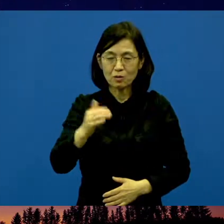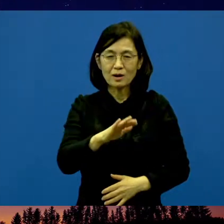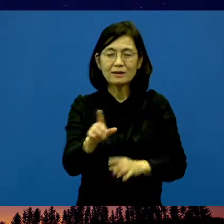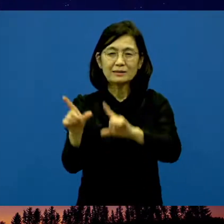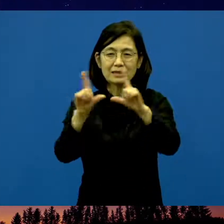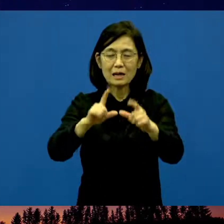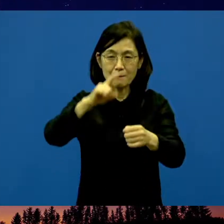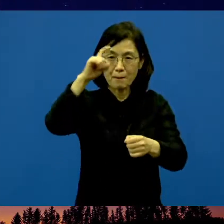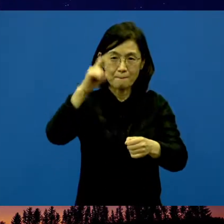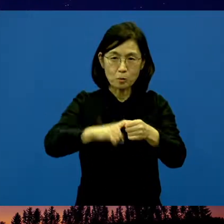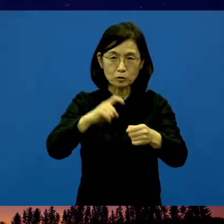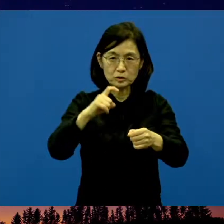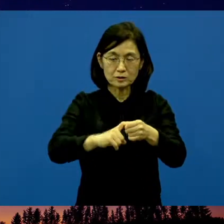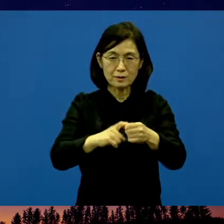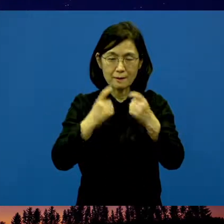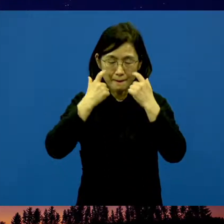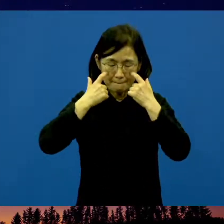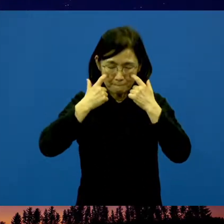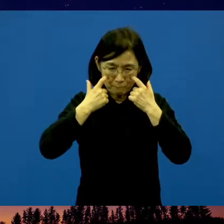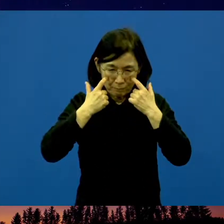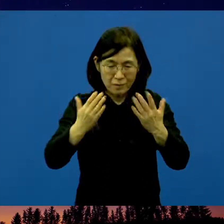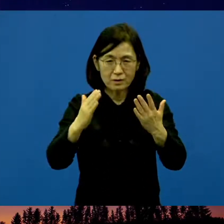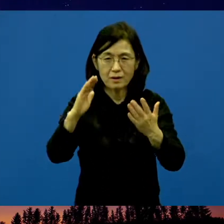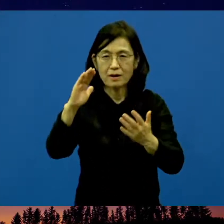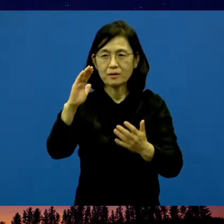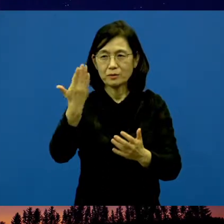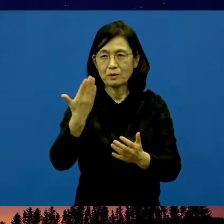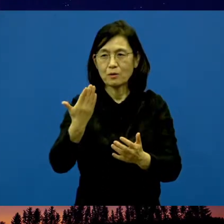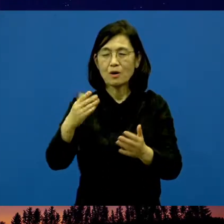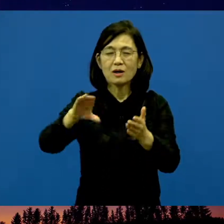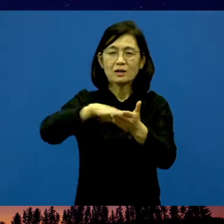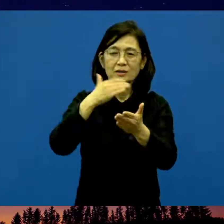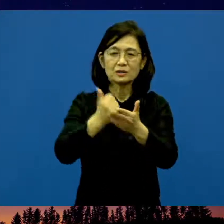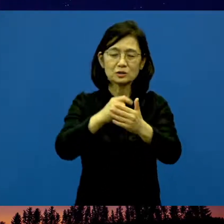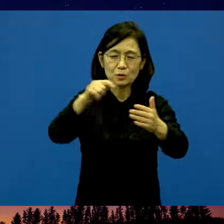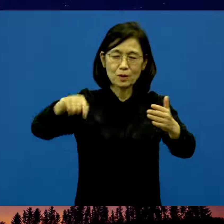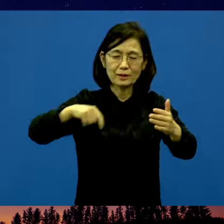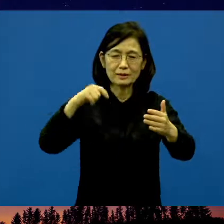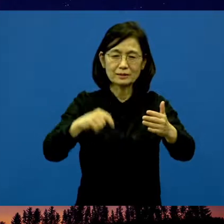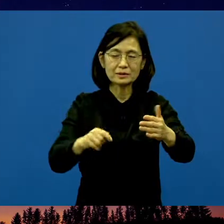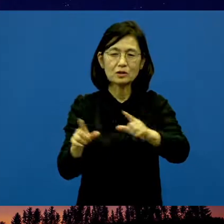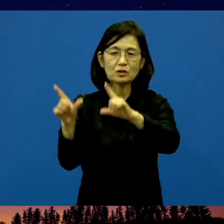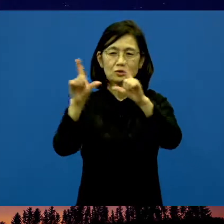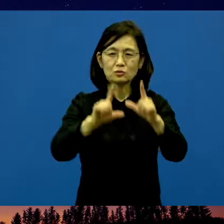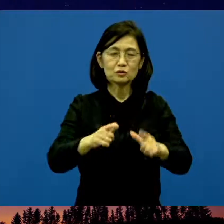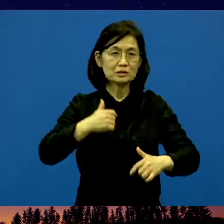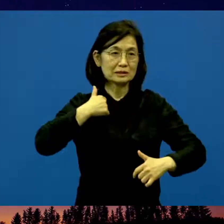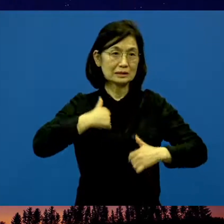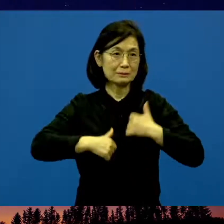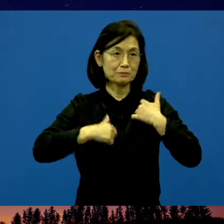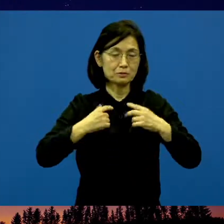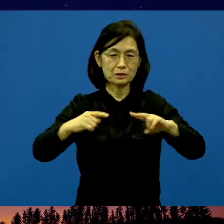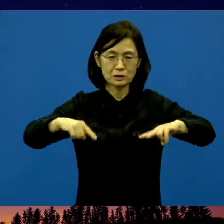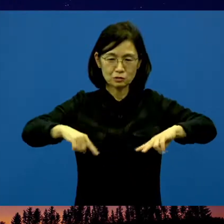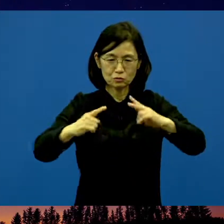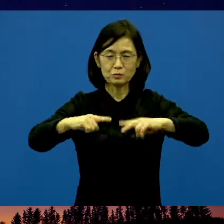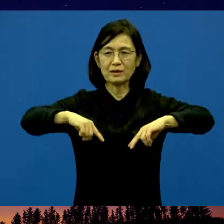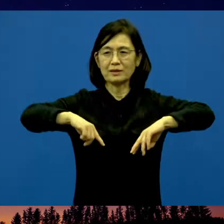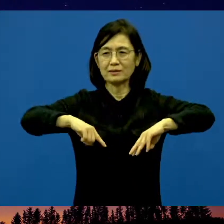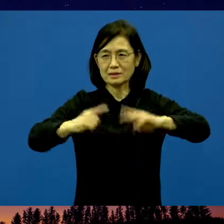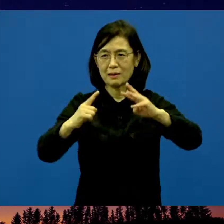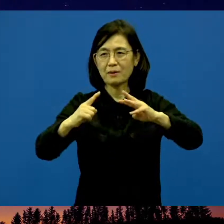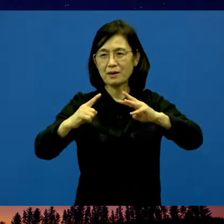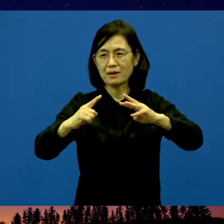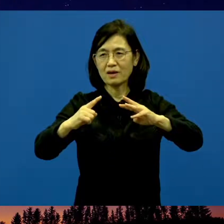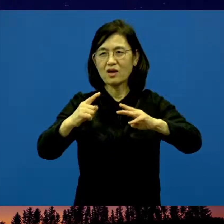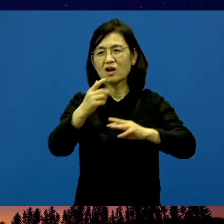것. 갈수록 그리스도 안에서 누리는 기쁨이 더 배가 되어져 가야 됩니다.